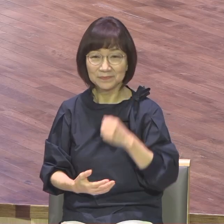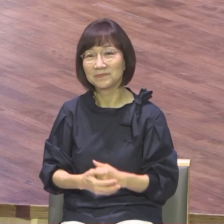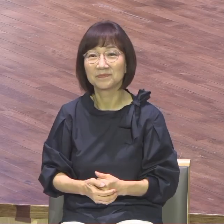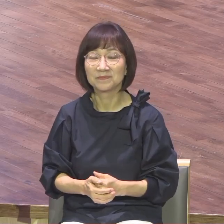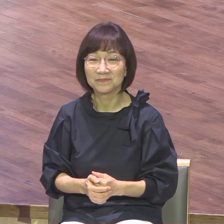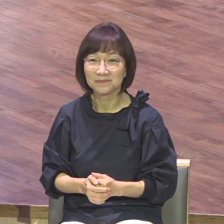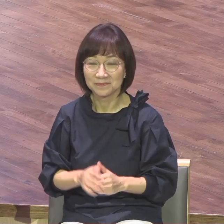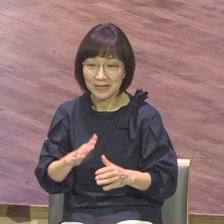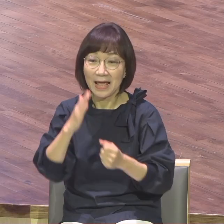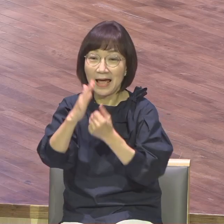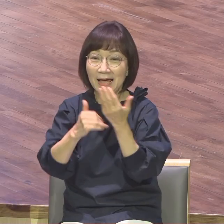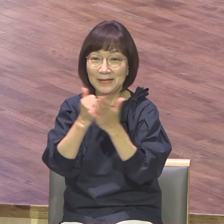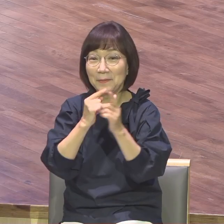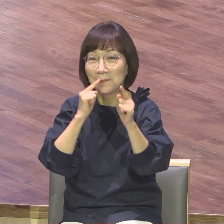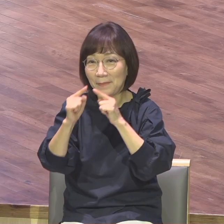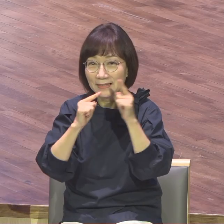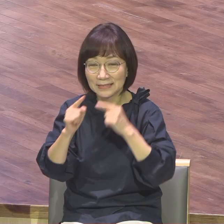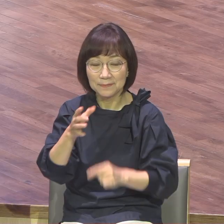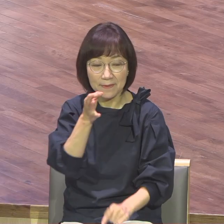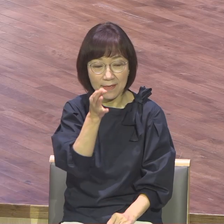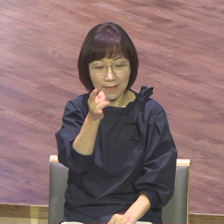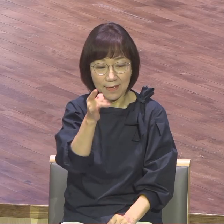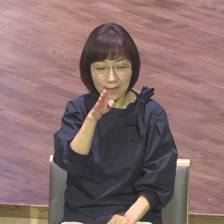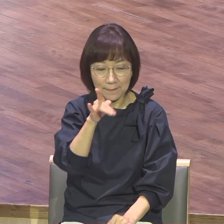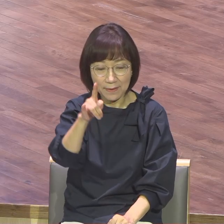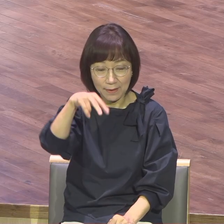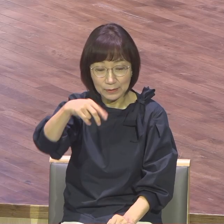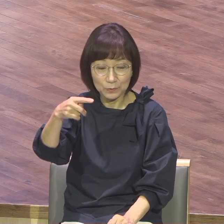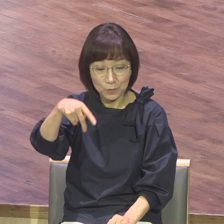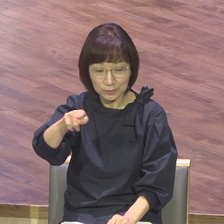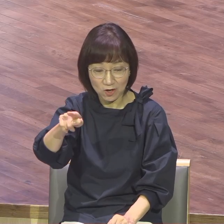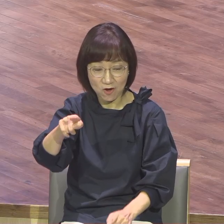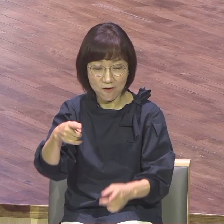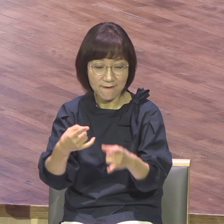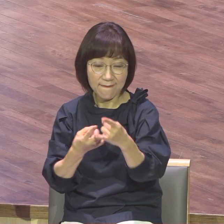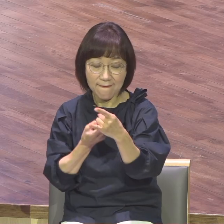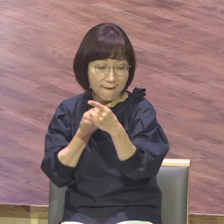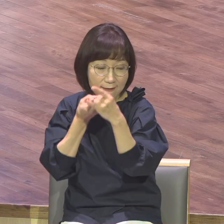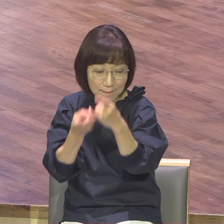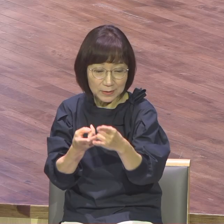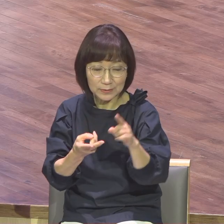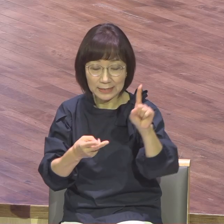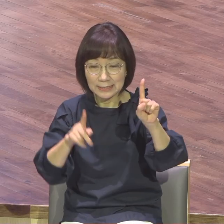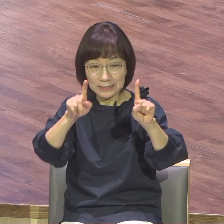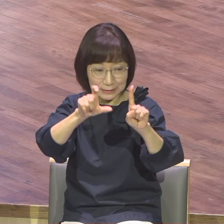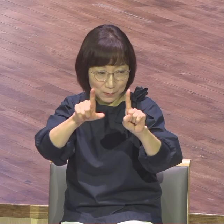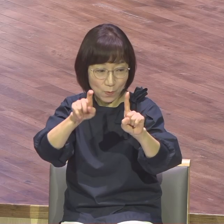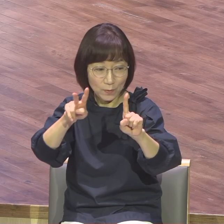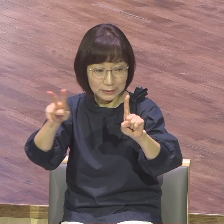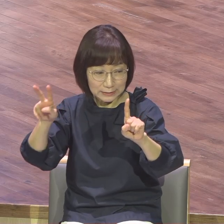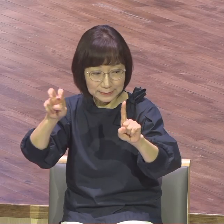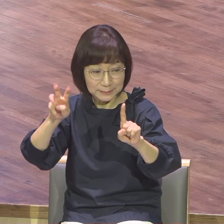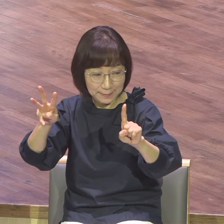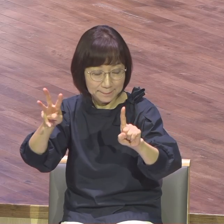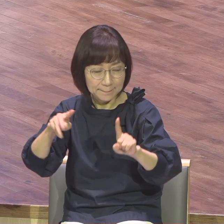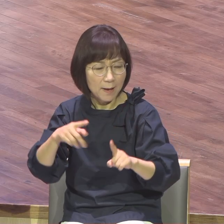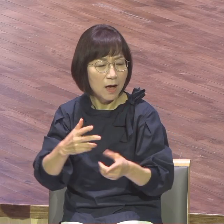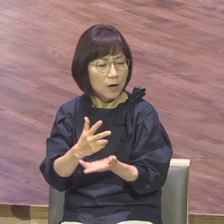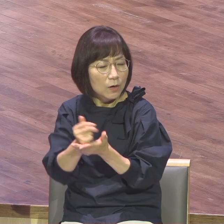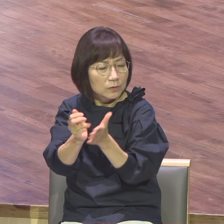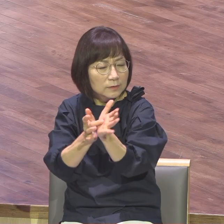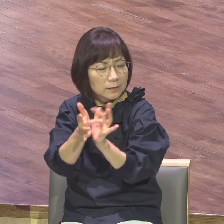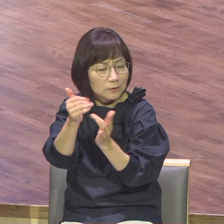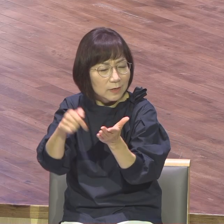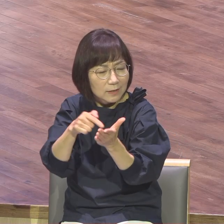은혜 받고 승리할 하나님 말씀은 에베소서 1장 15절에서 23절 말씀입니다. 이로 말미암아 주 예수